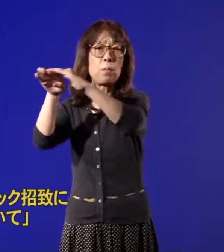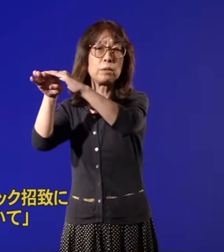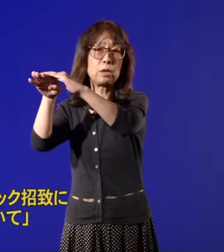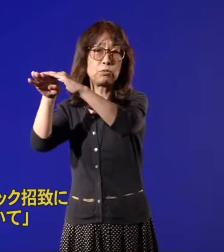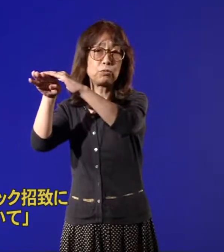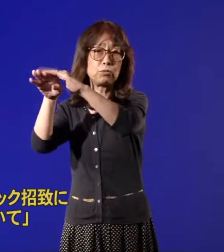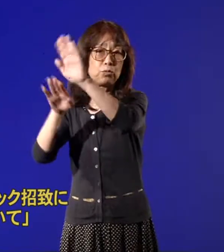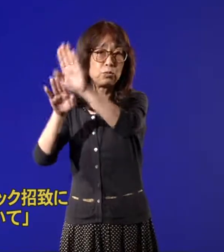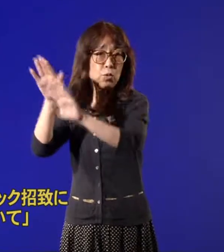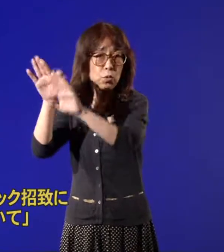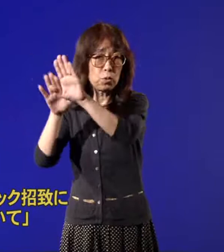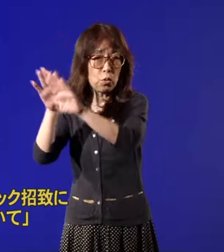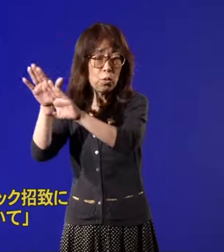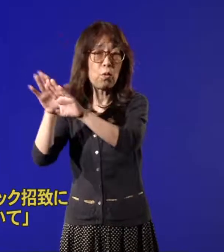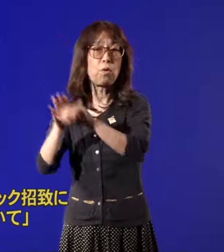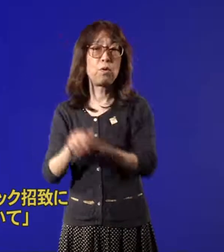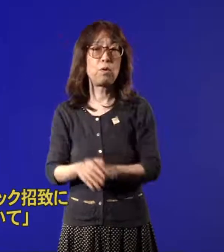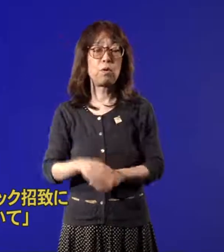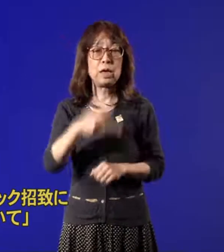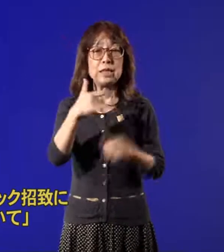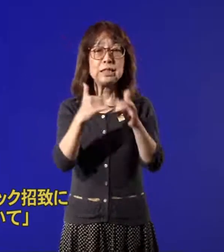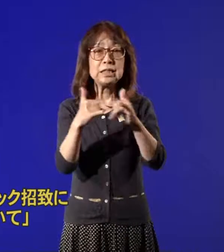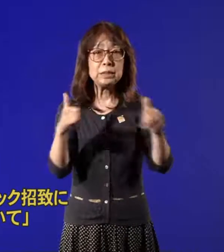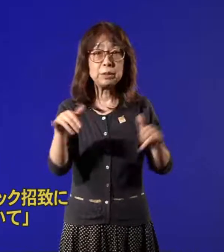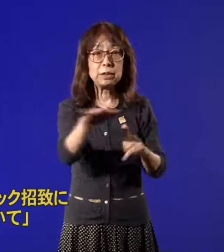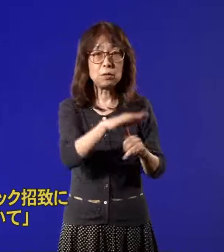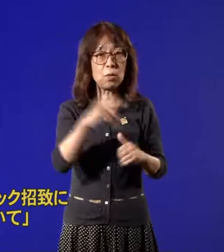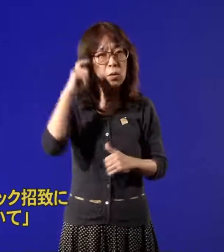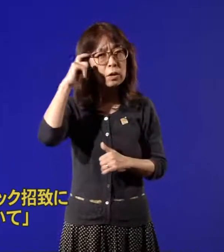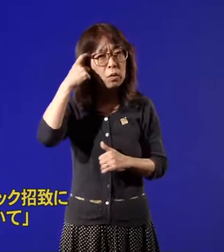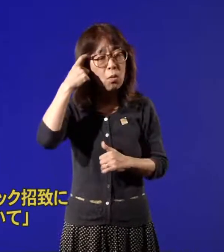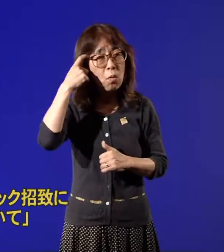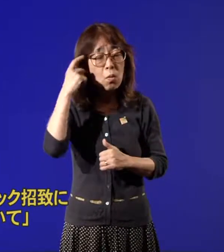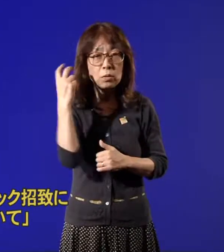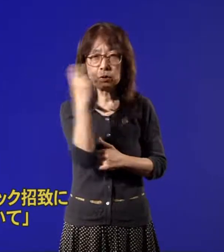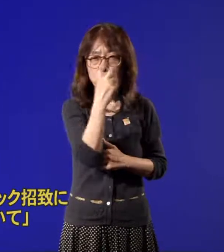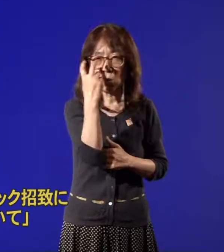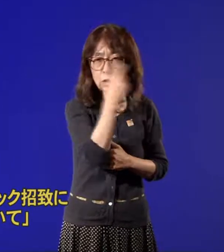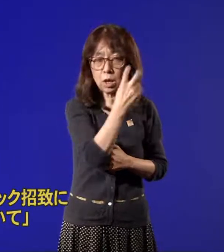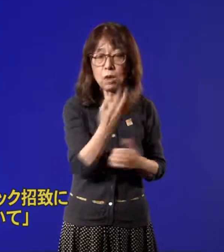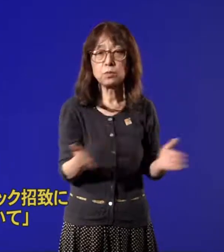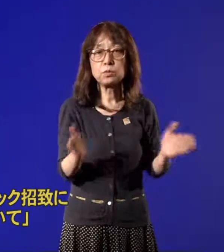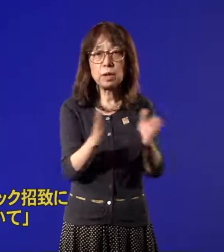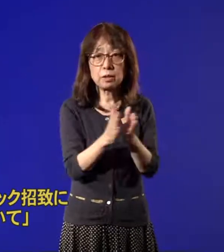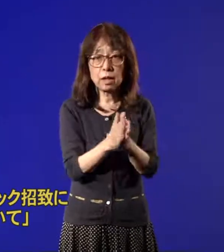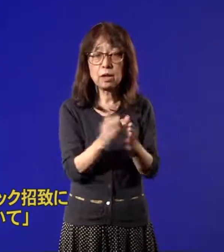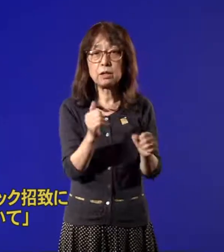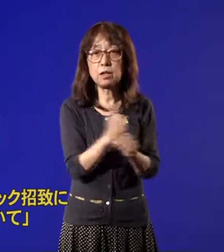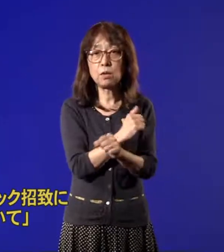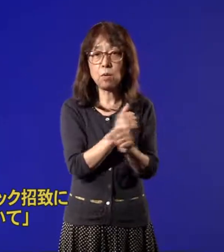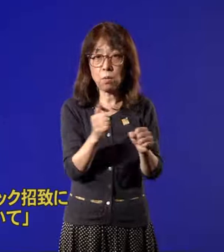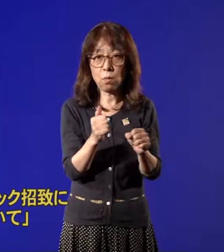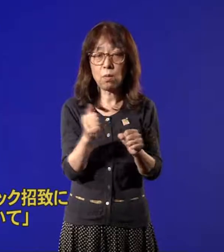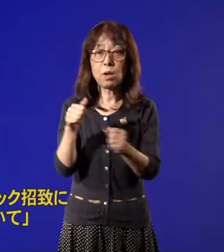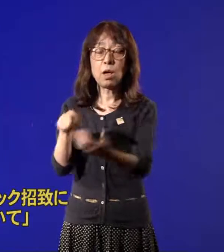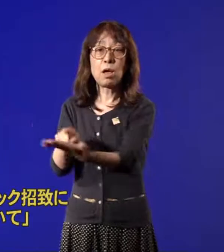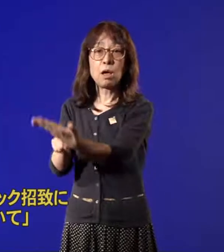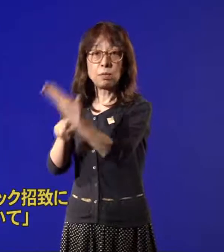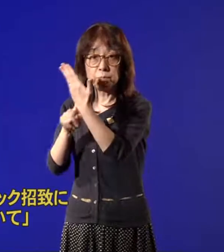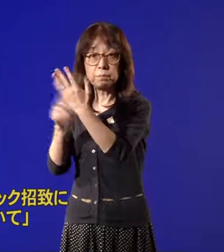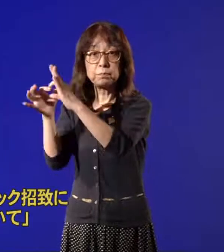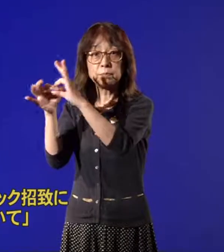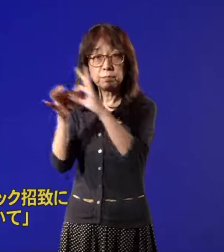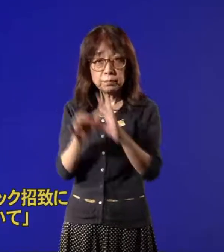ので、まあ、そういう意味では、市民の意向調査も含めた作業というものはこれらが動き始めてからに